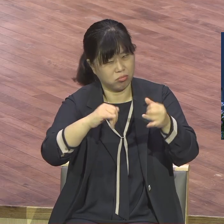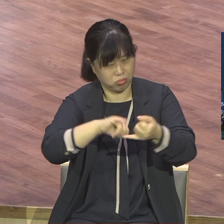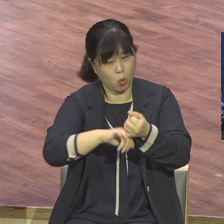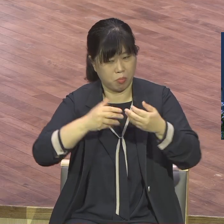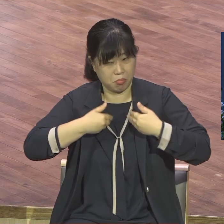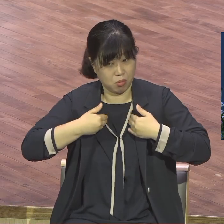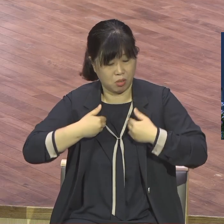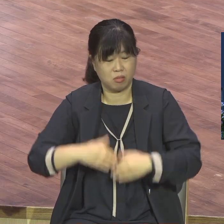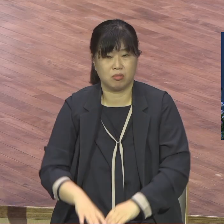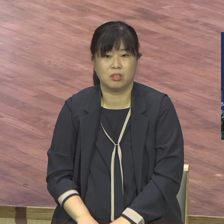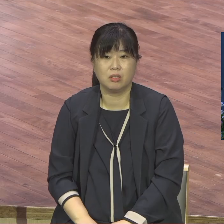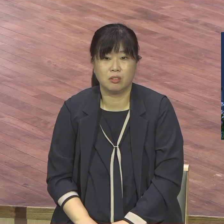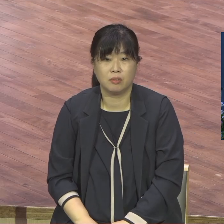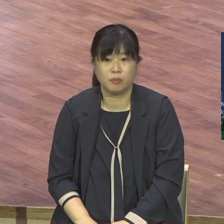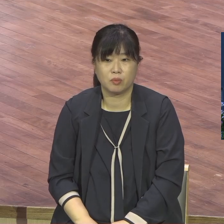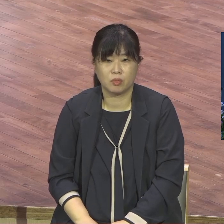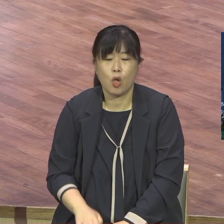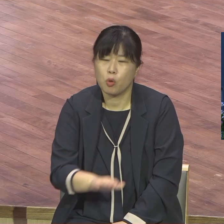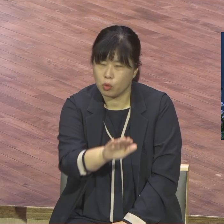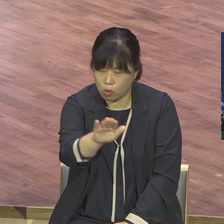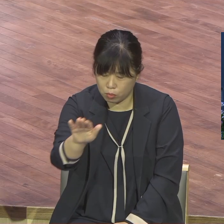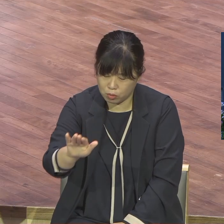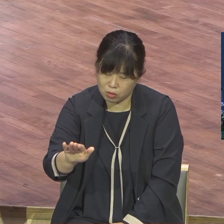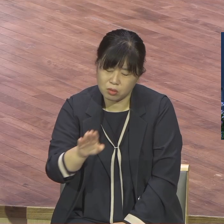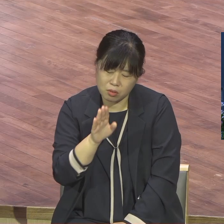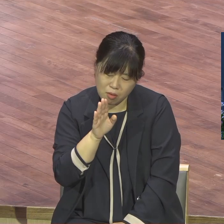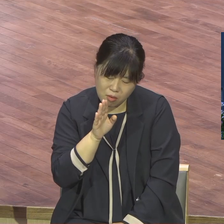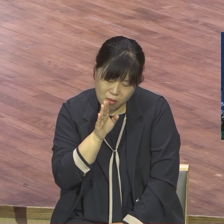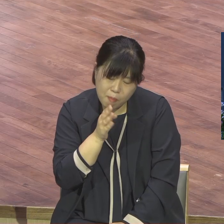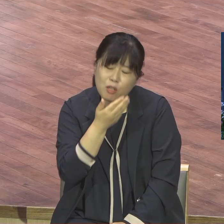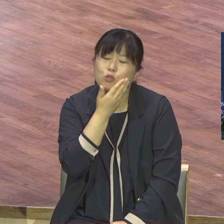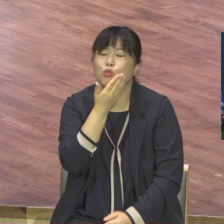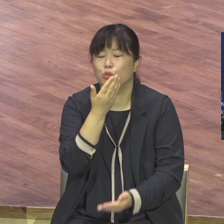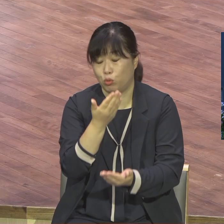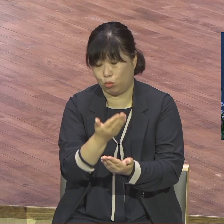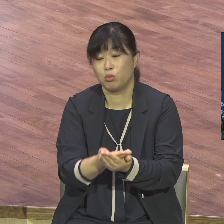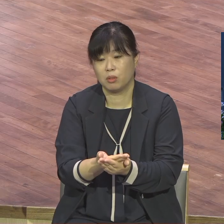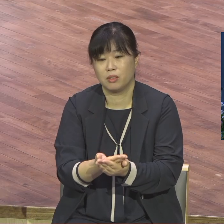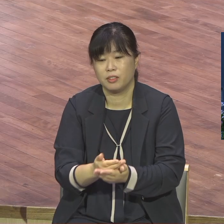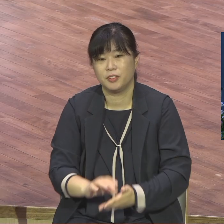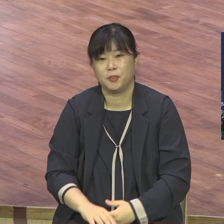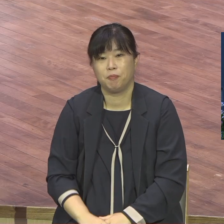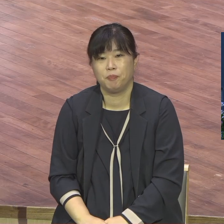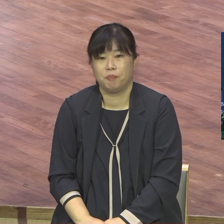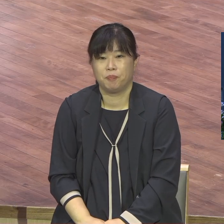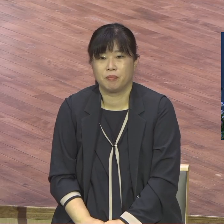인생의 최고의 영적 가치가 되기 바랍니다. 최고 영적 가치.